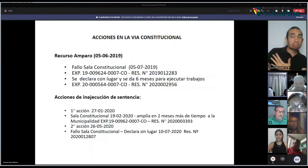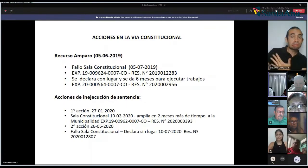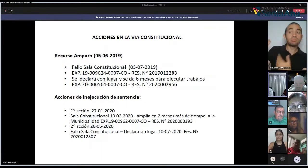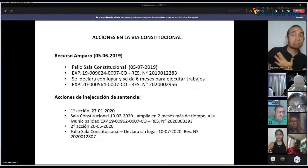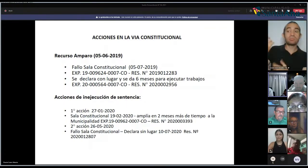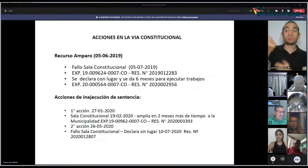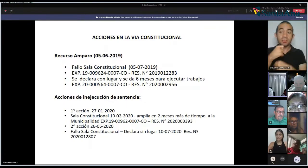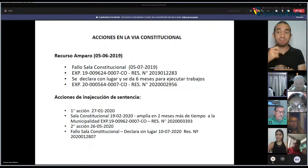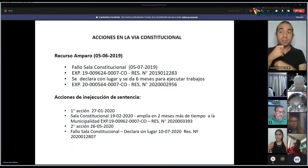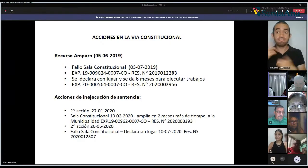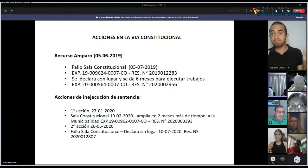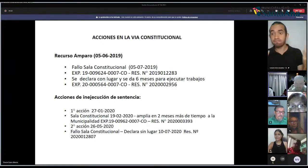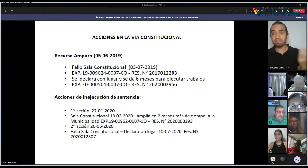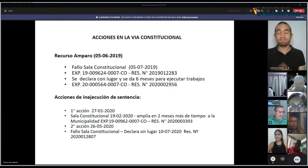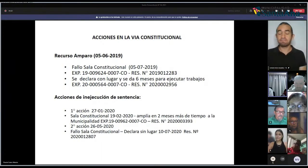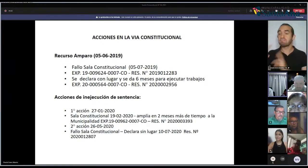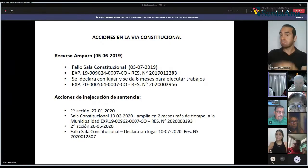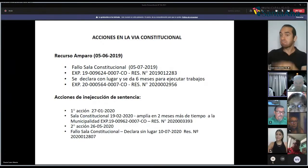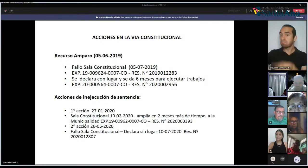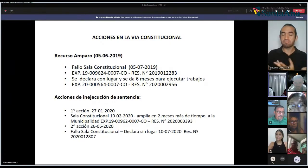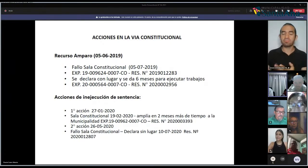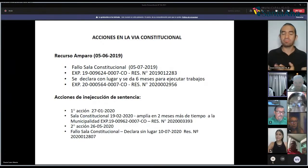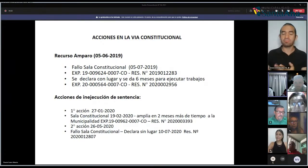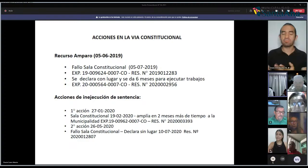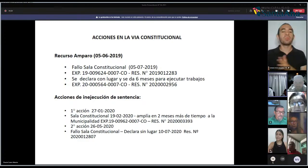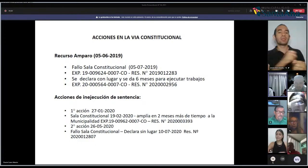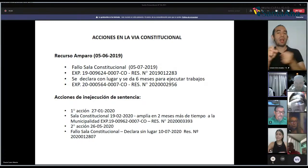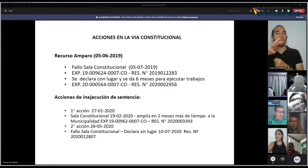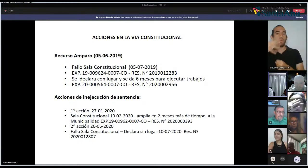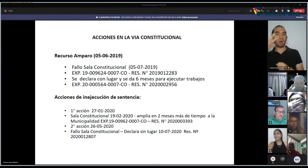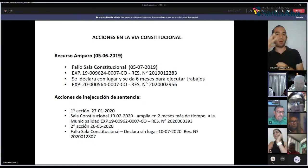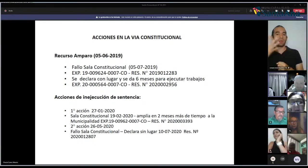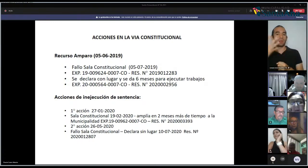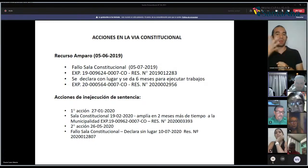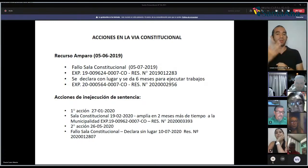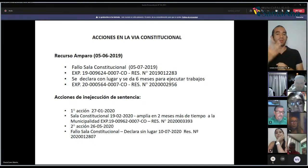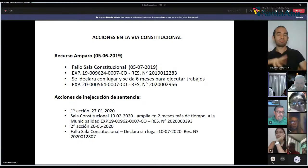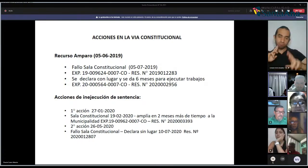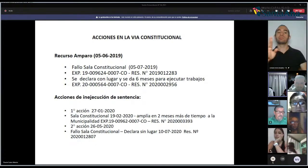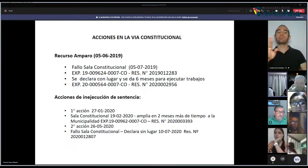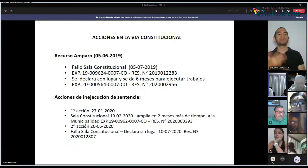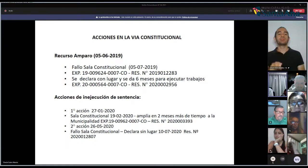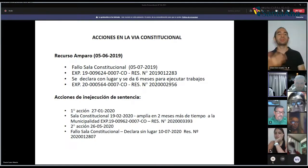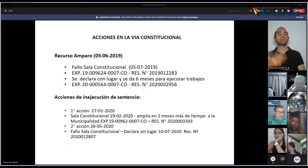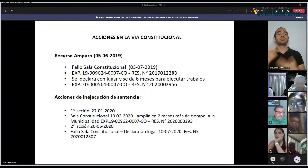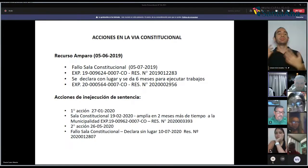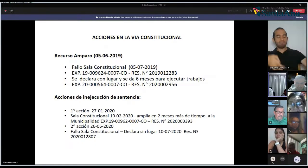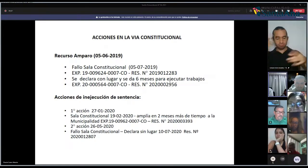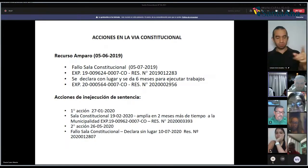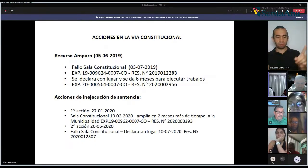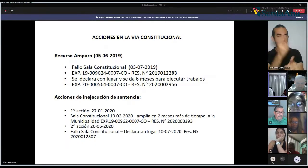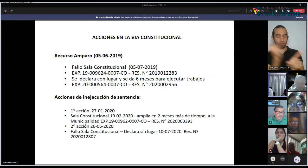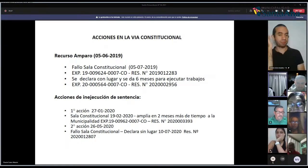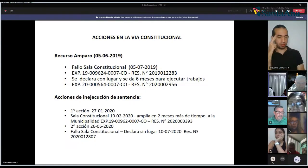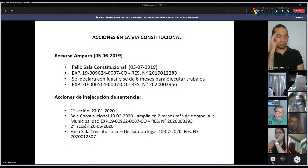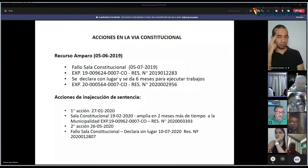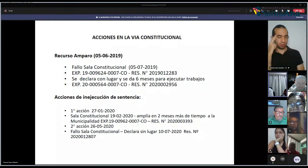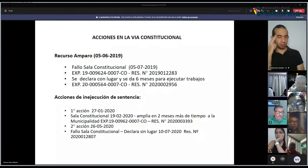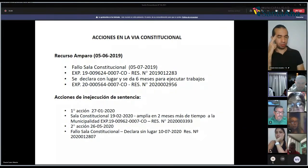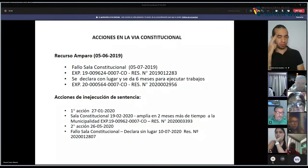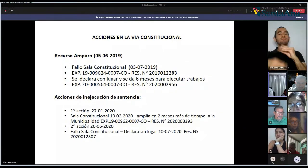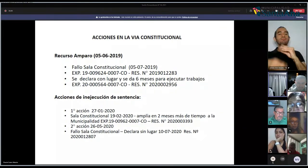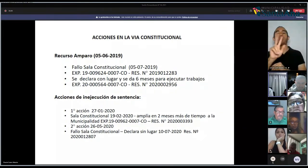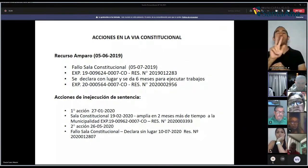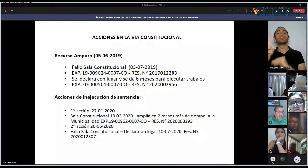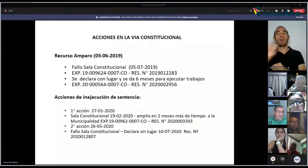hizo la sala constitucional este fallo y le dio le dio una ampliación de dos meses más de la municipalidad ahí tienen ustedes el